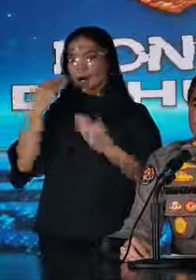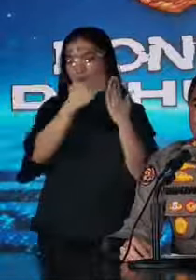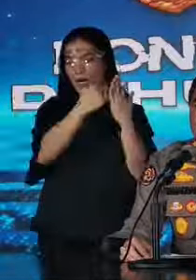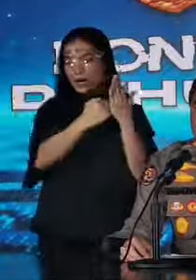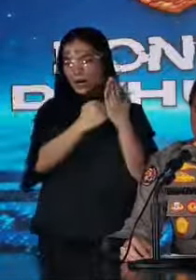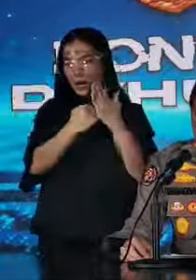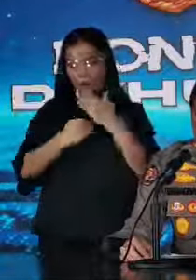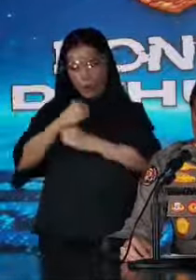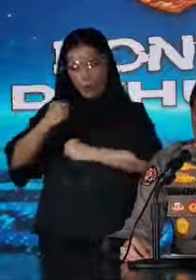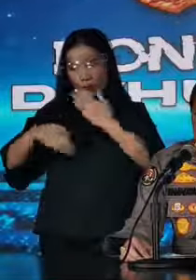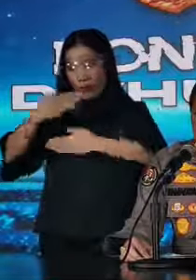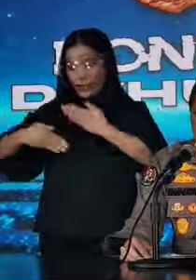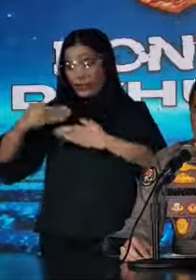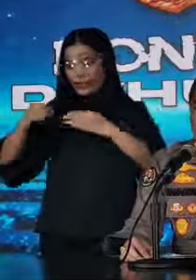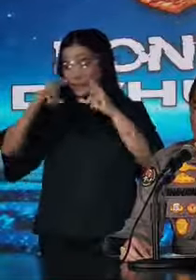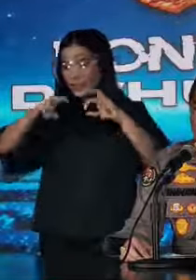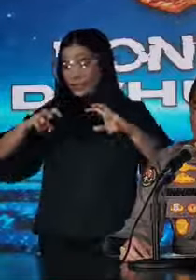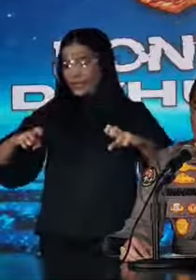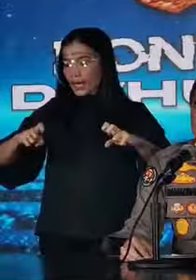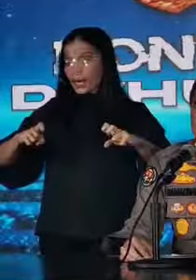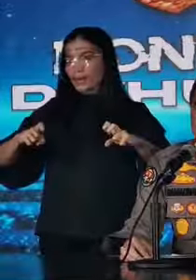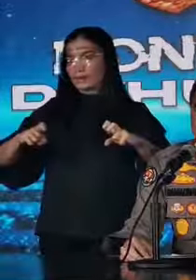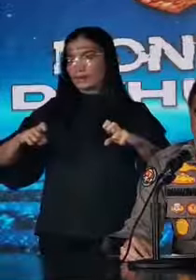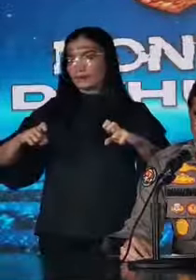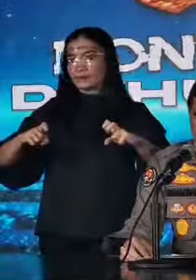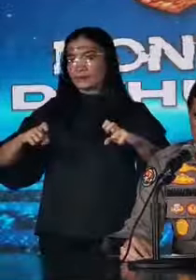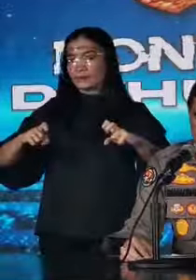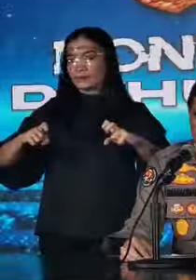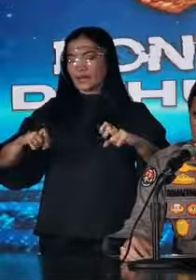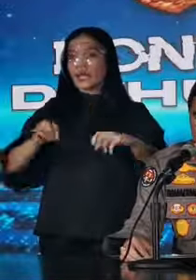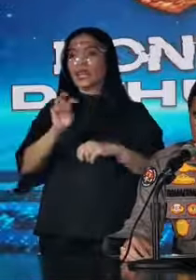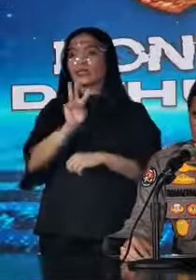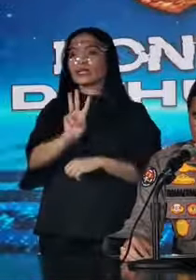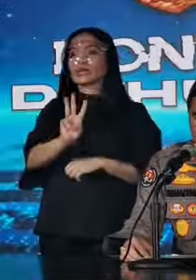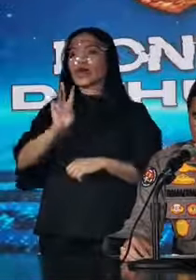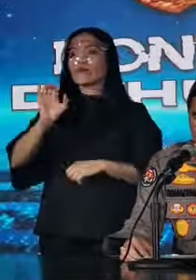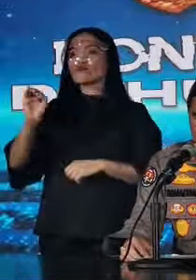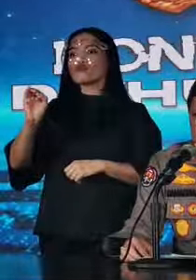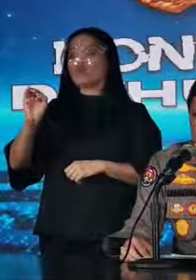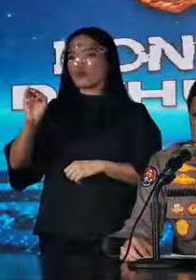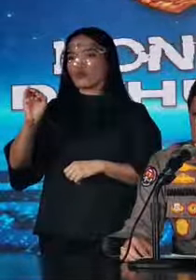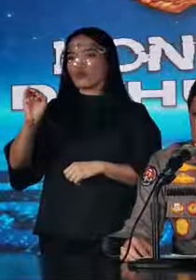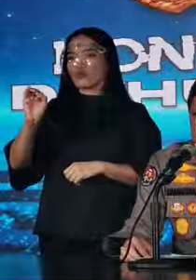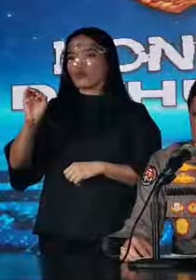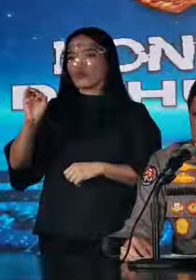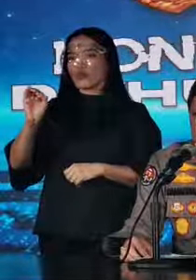kegiatan penyelidikan dilakukan sebanyak 30 kegiatan